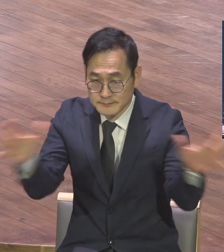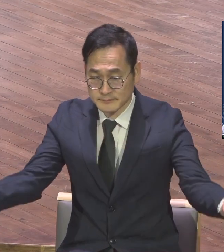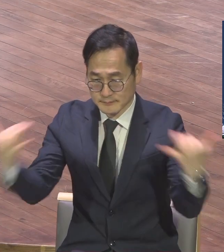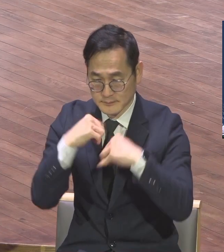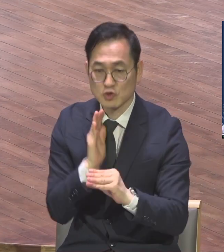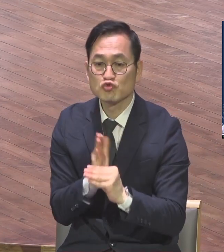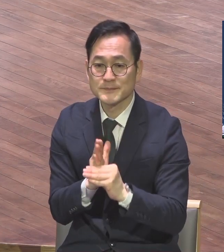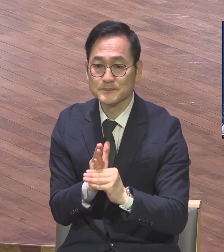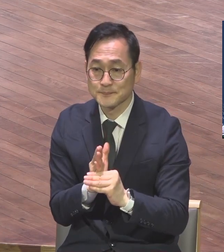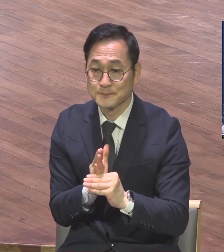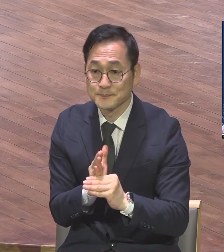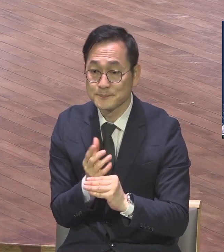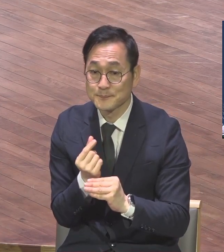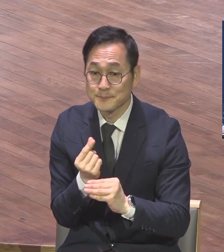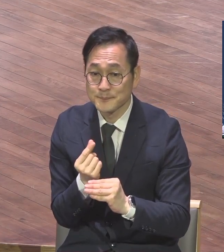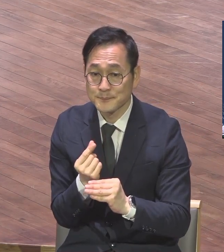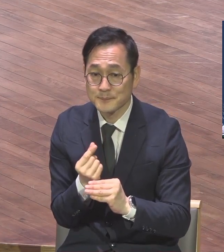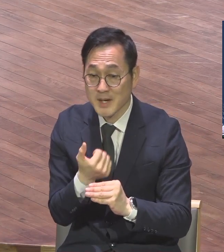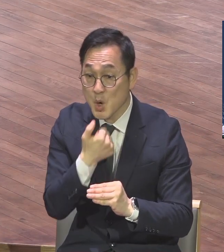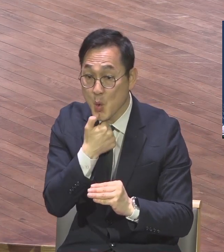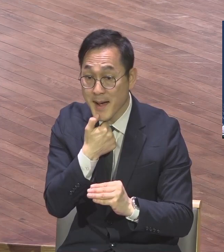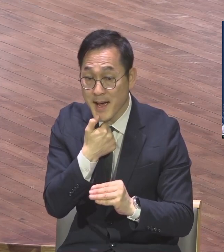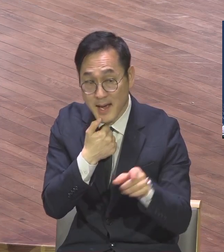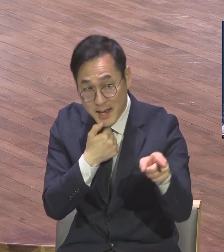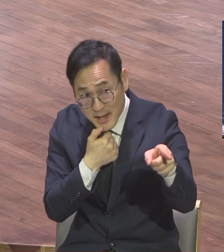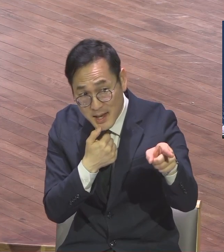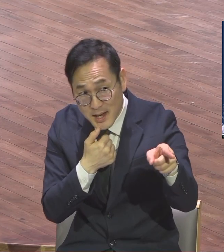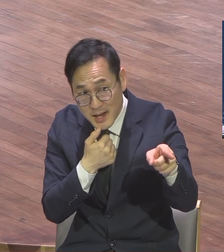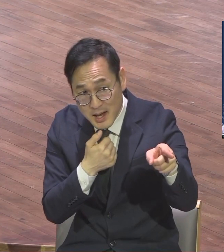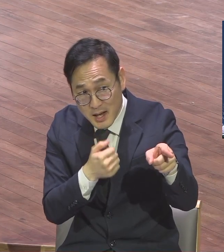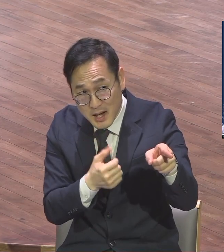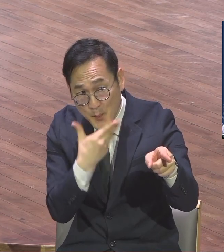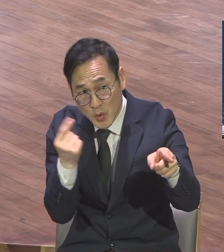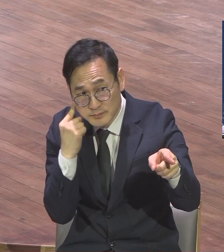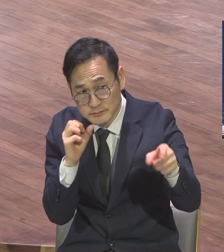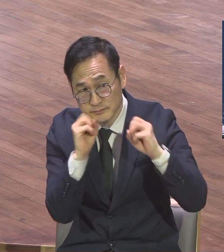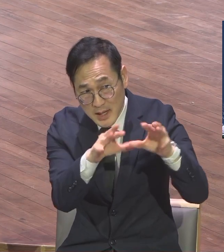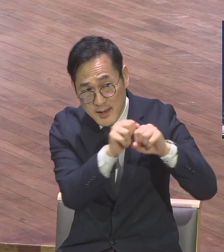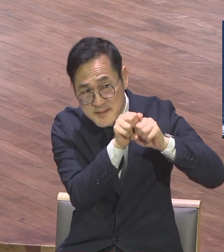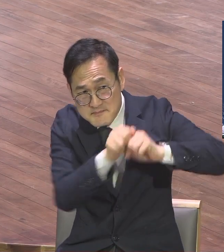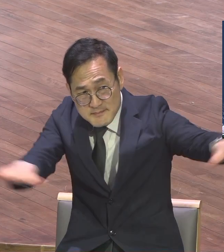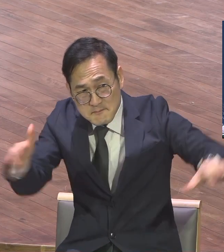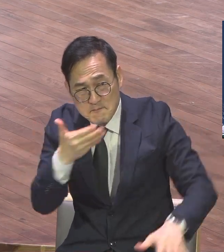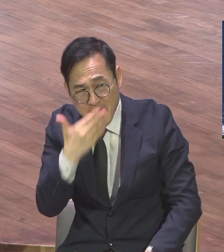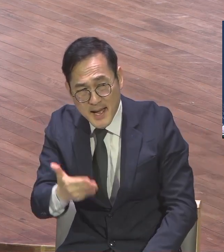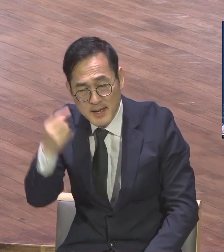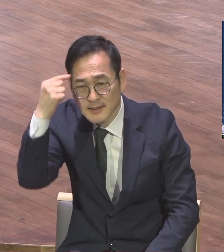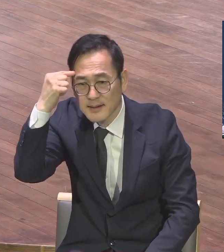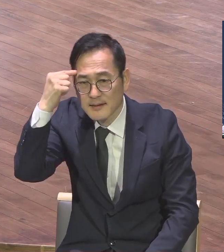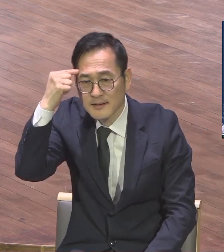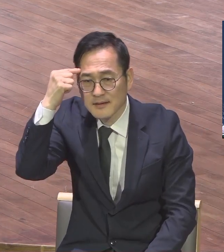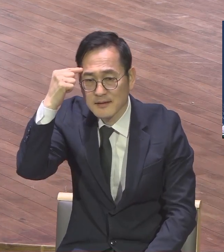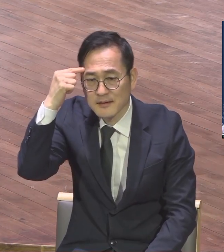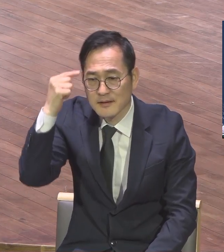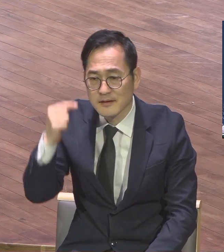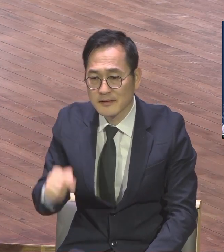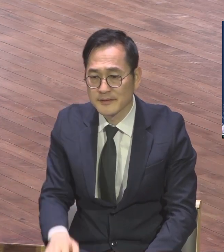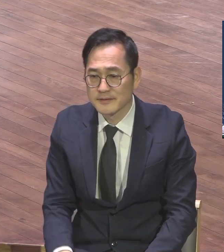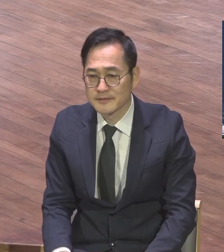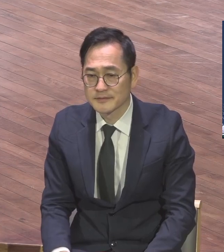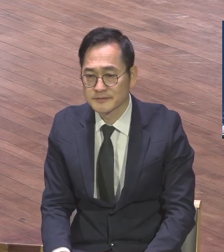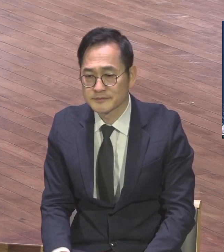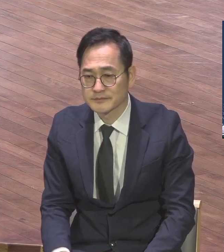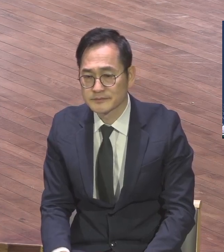중심이었습니다. 바울은 로마이란 가치를 알았던 것이죠. 그는 로마를 공략하는 것이야말로 세계를